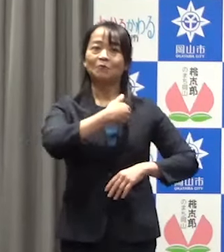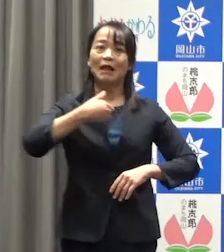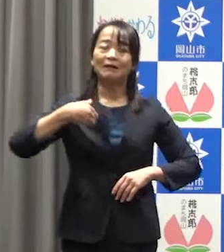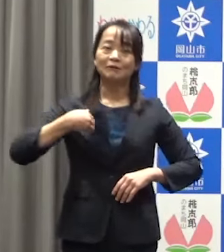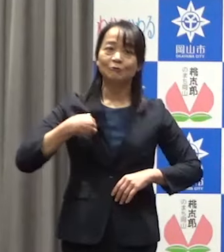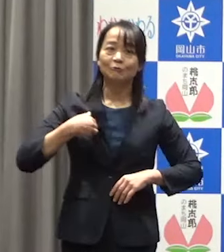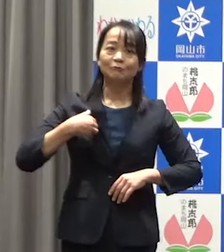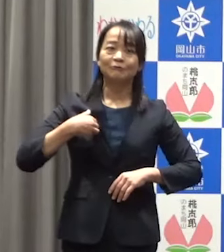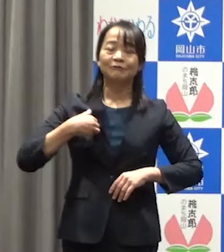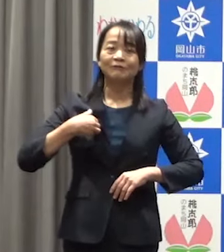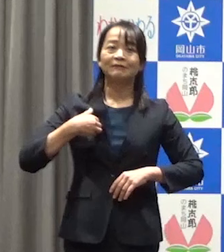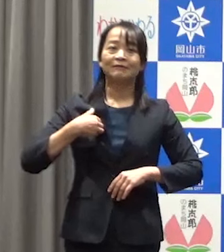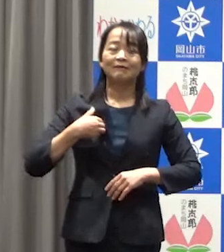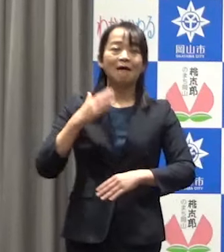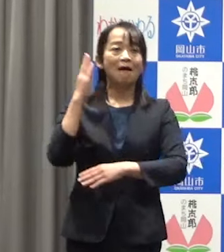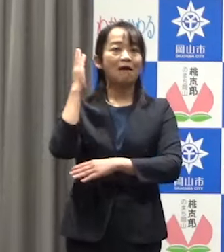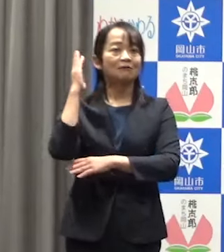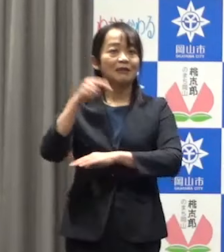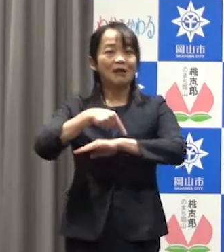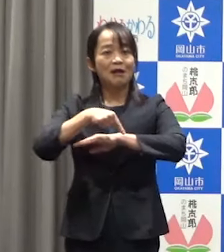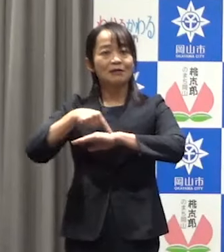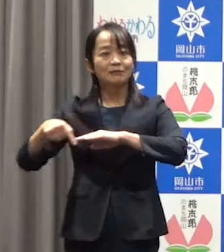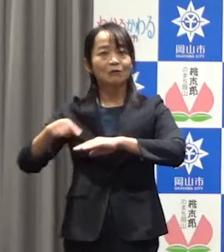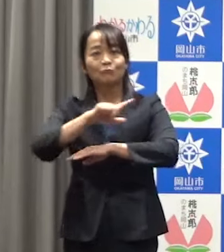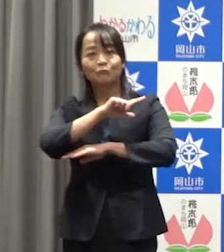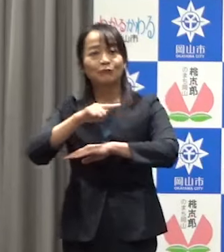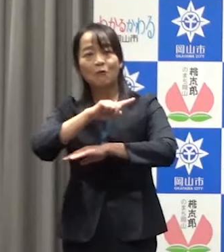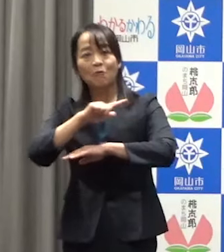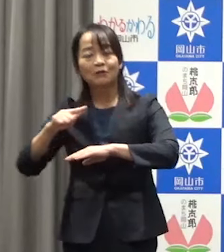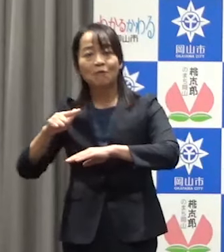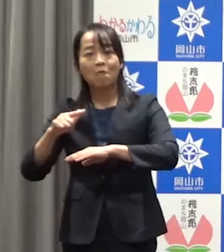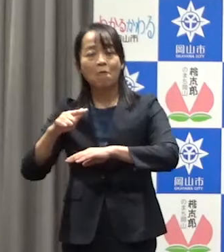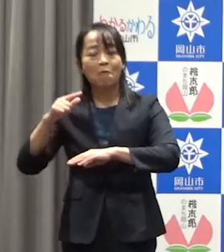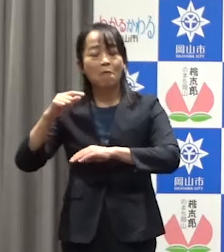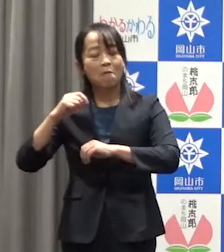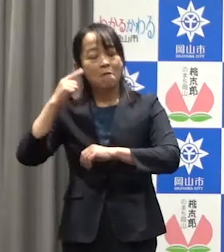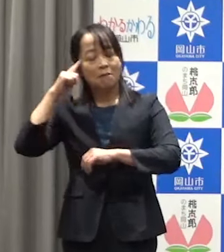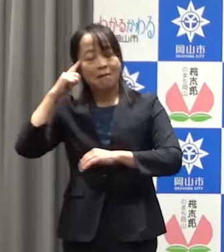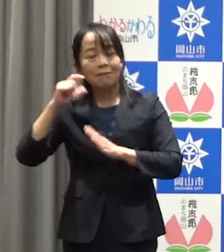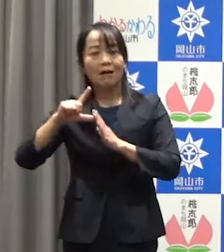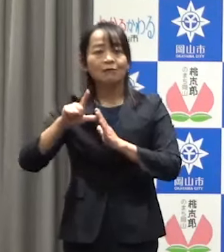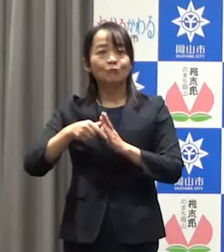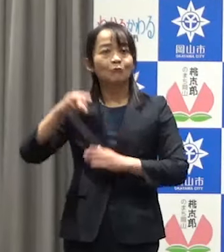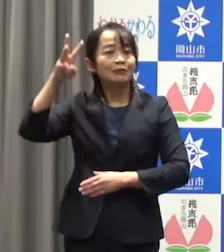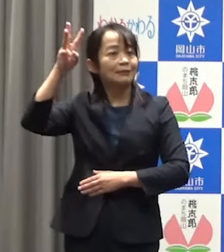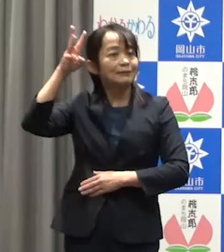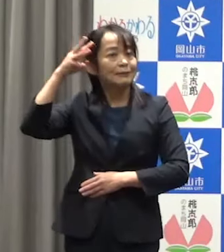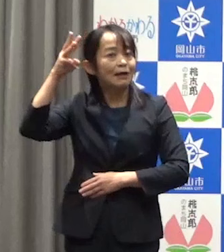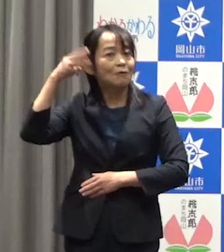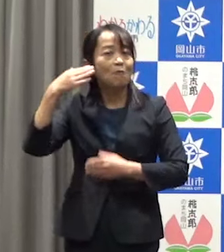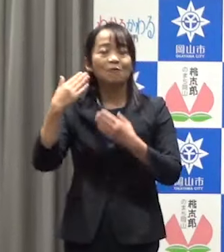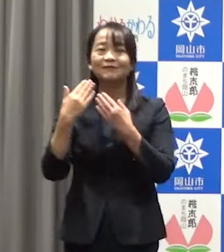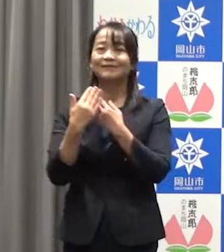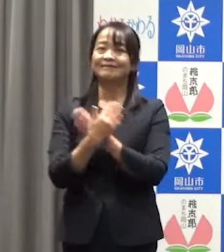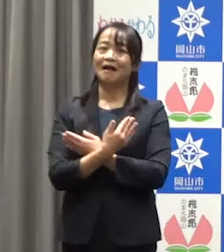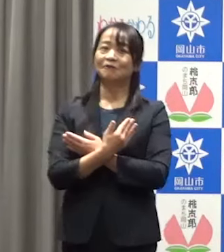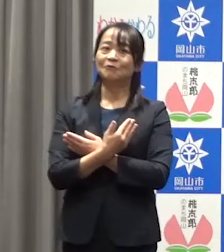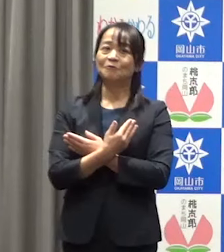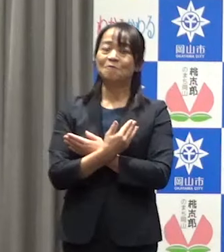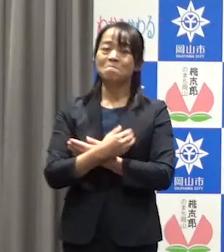を行う際にもいろいろとやっぱり参考になるんではないかというような思いに達したところであります